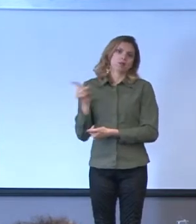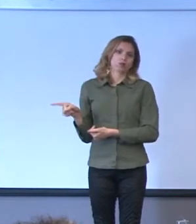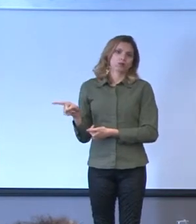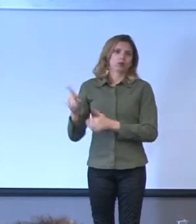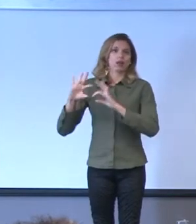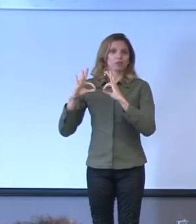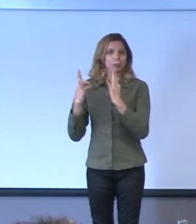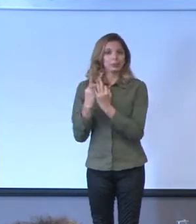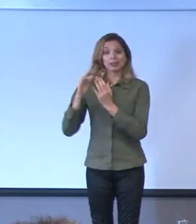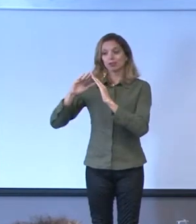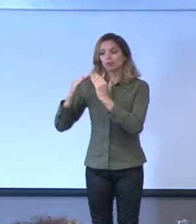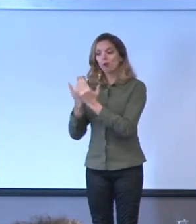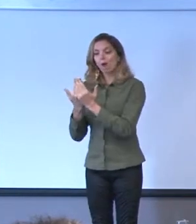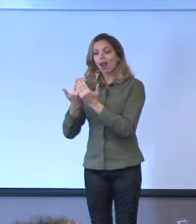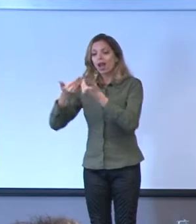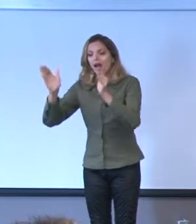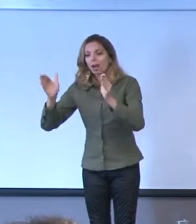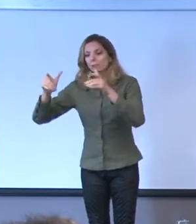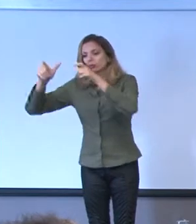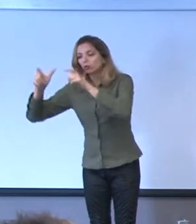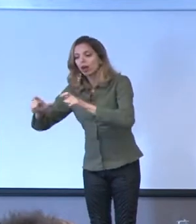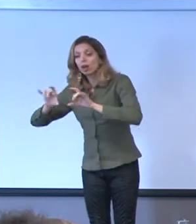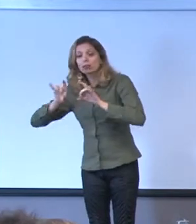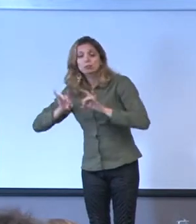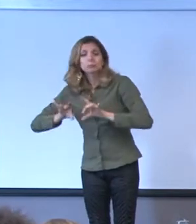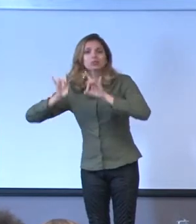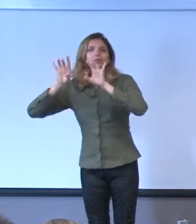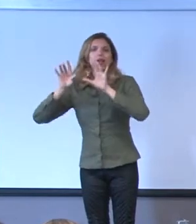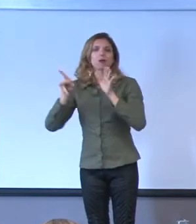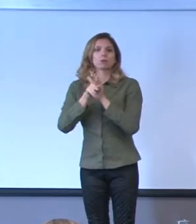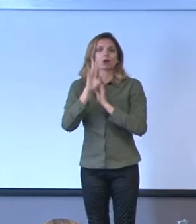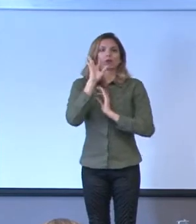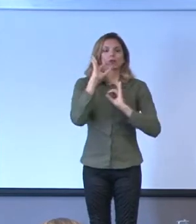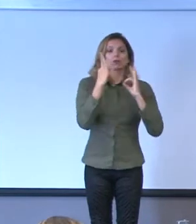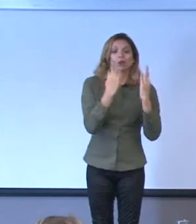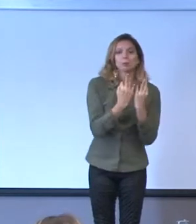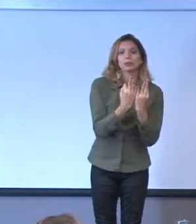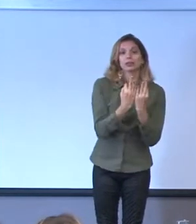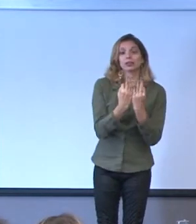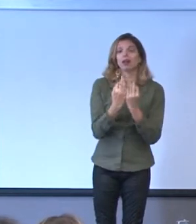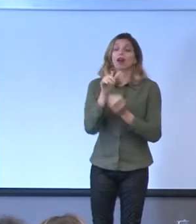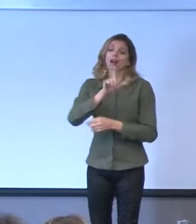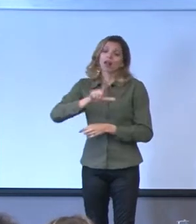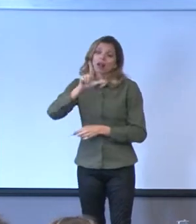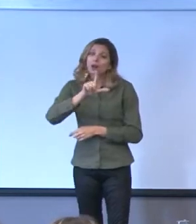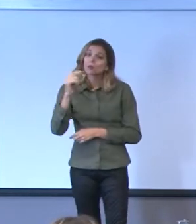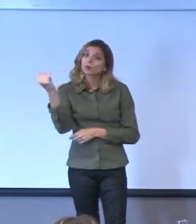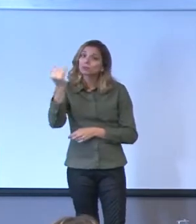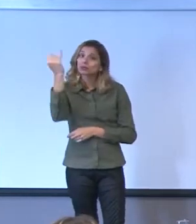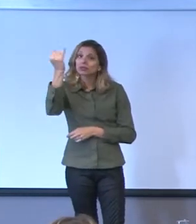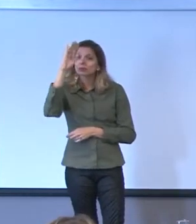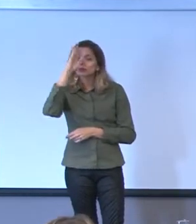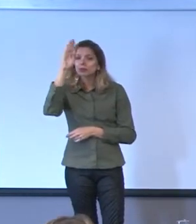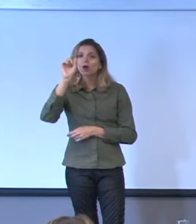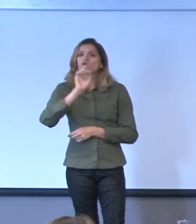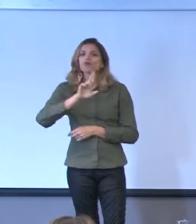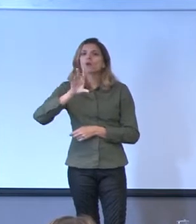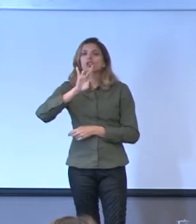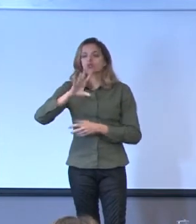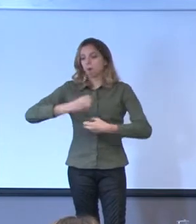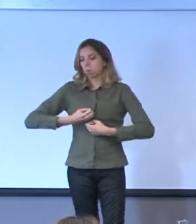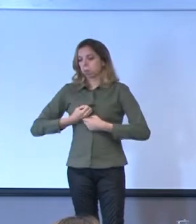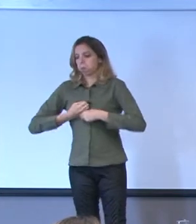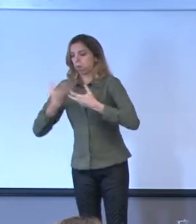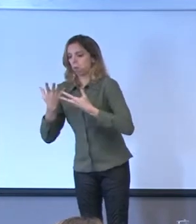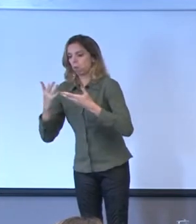que espaços para um diálogo aberto, mediados, né, isso é muito importante, sempre havia uma mediação